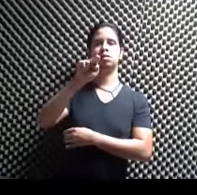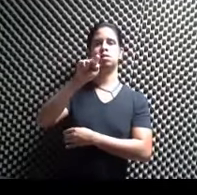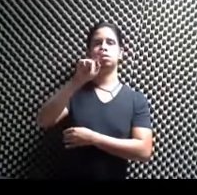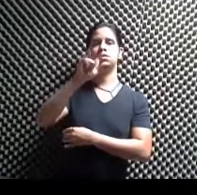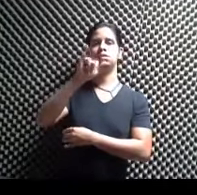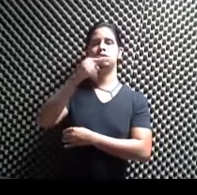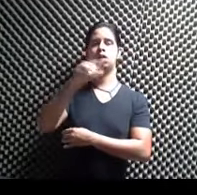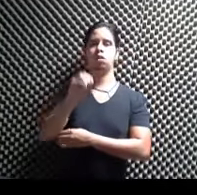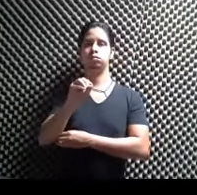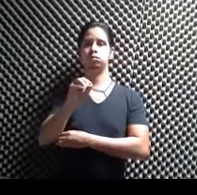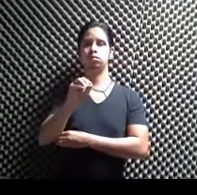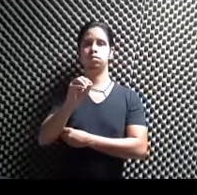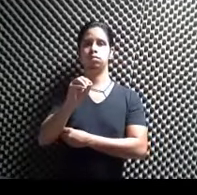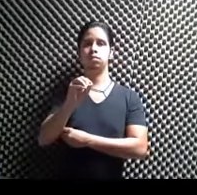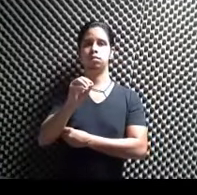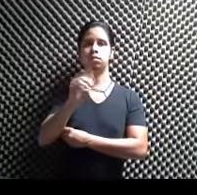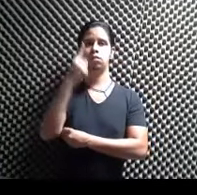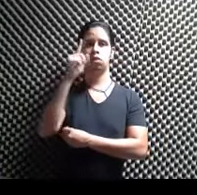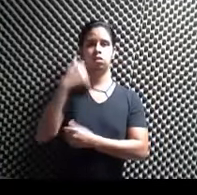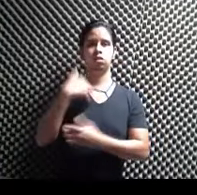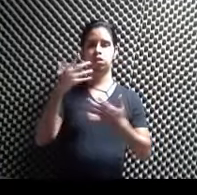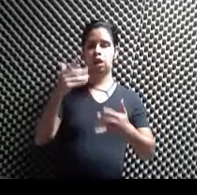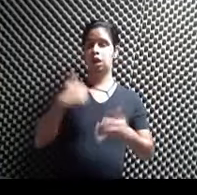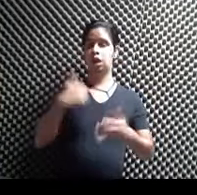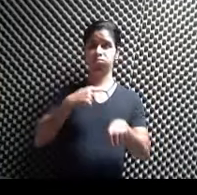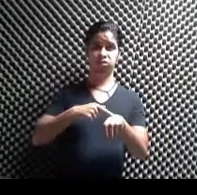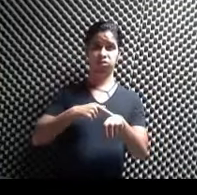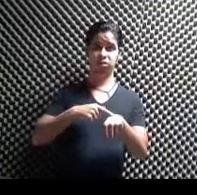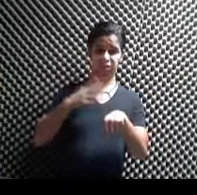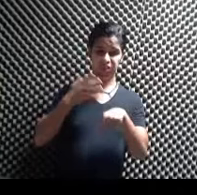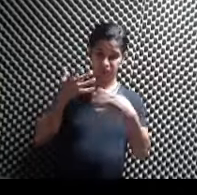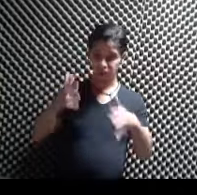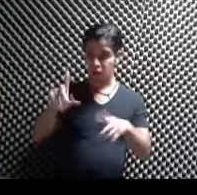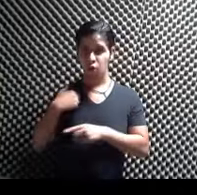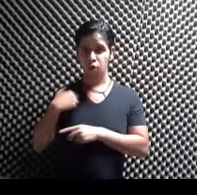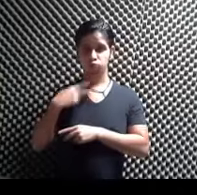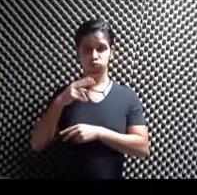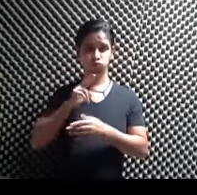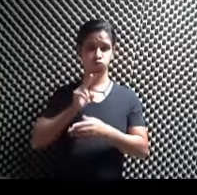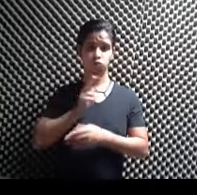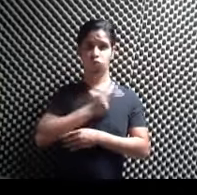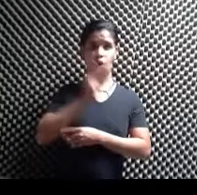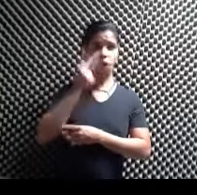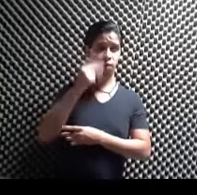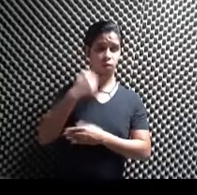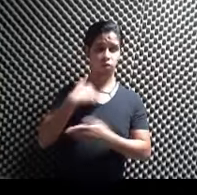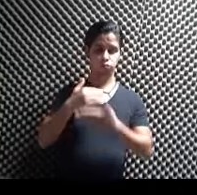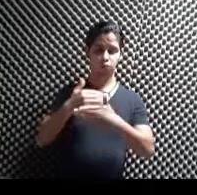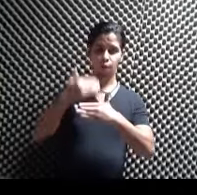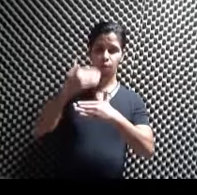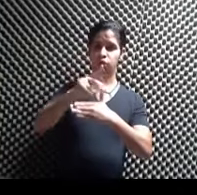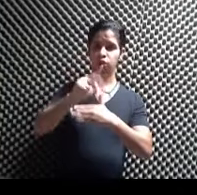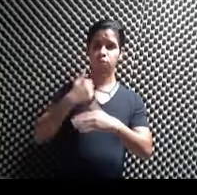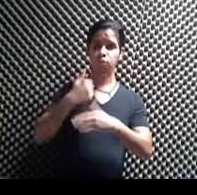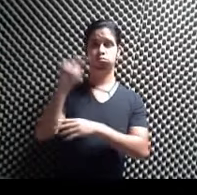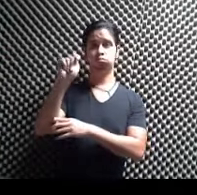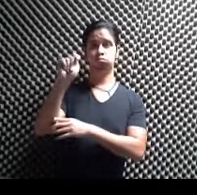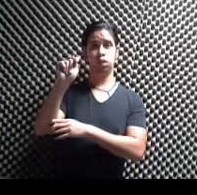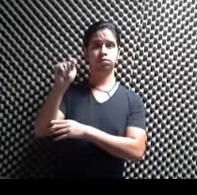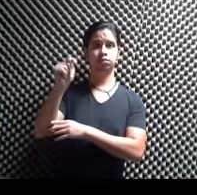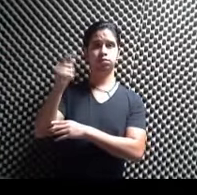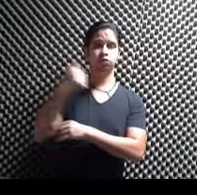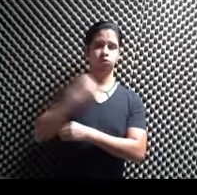Bueno, pues entonces ya, mira, se nos acaba el programa, pero nosotros nos vemos el próximo martes porque ya estamos bien, ya estamos aquí. No, perdonen que pensamos